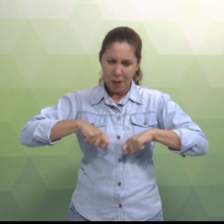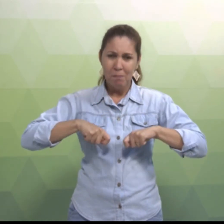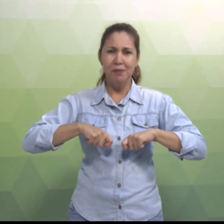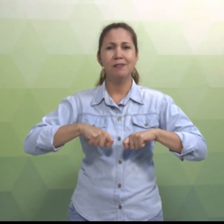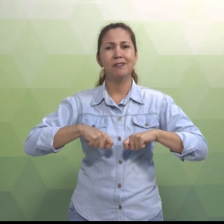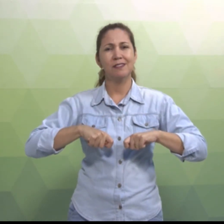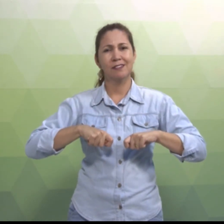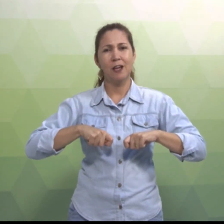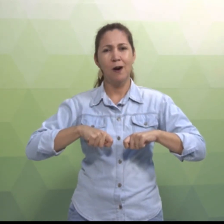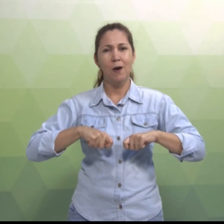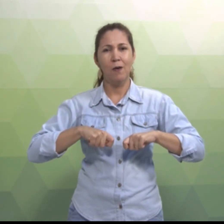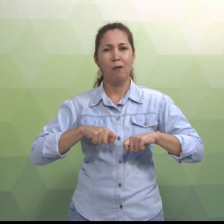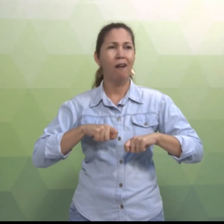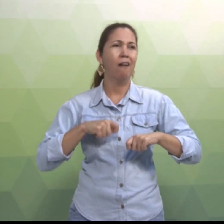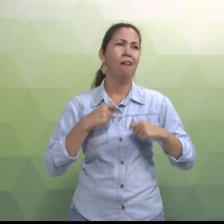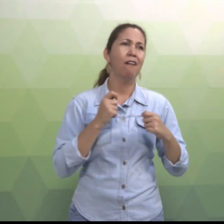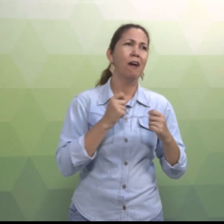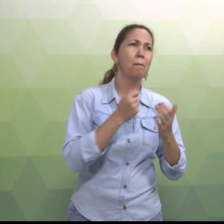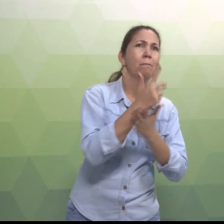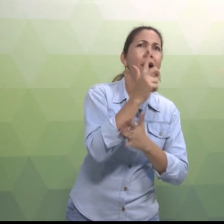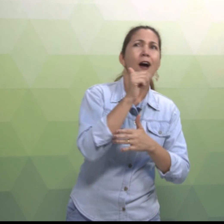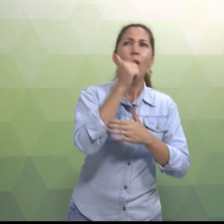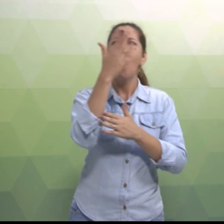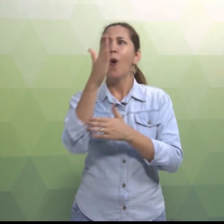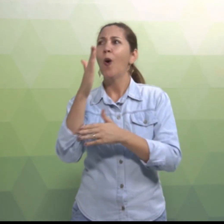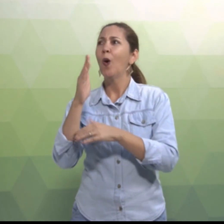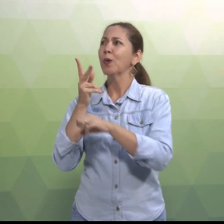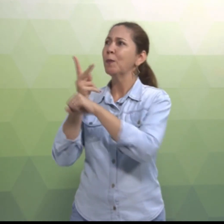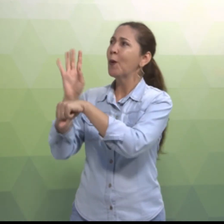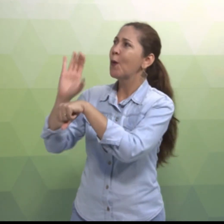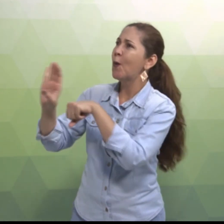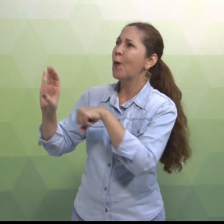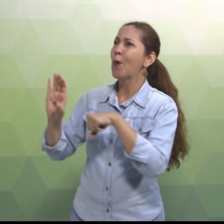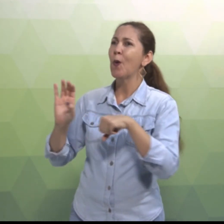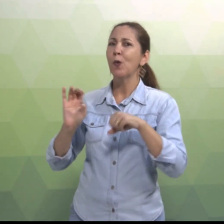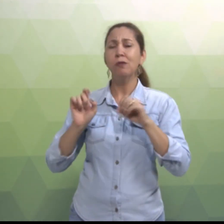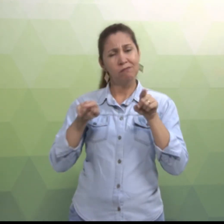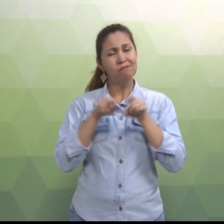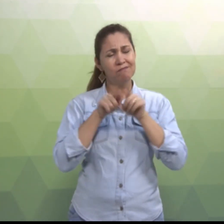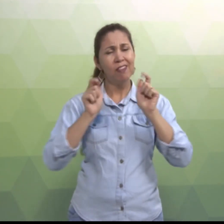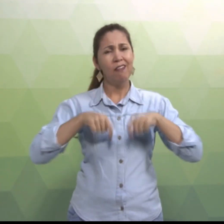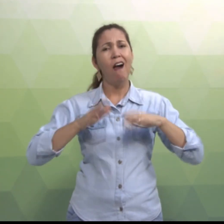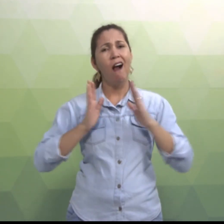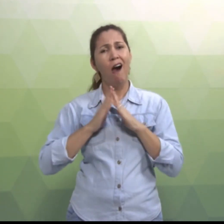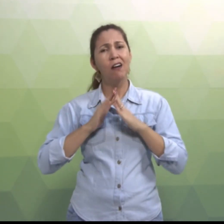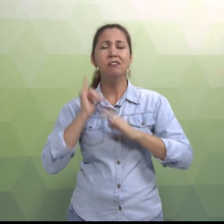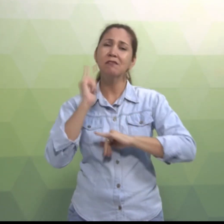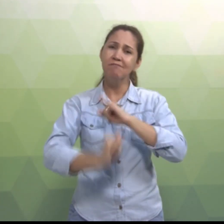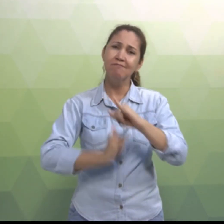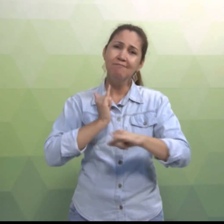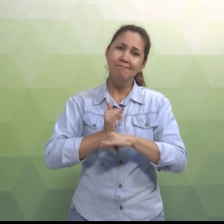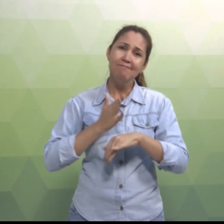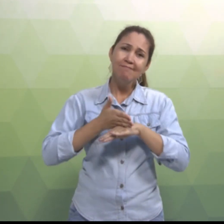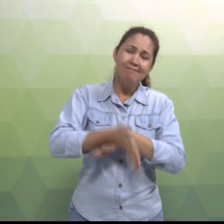capacitar. Então, comprar materiais, participar de cursos, ou mesmo em casa, procurar informações